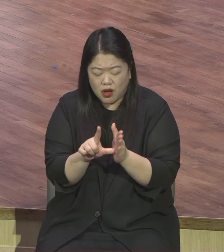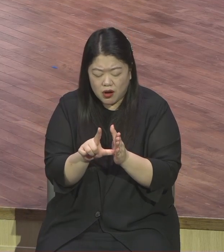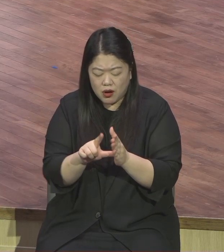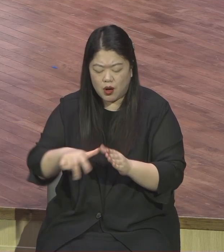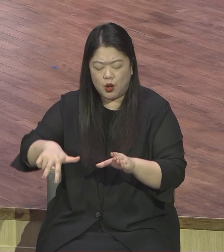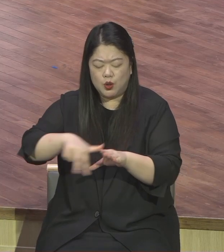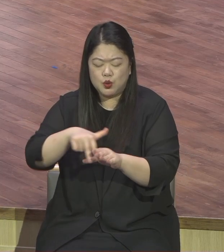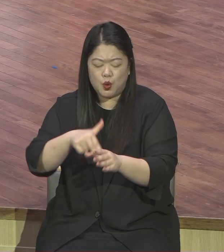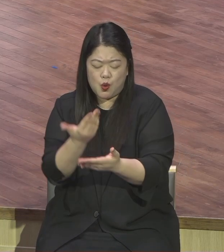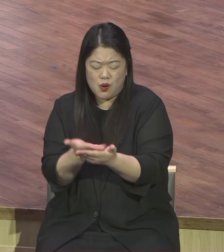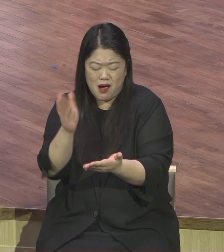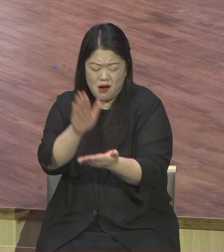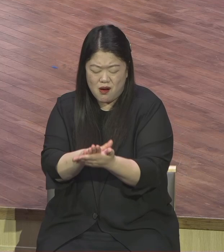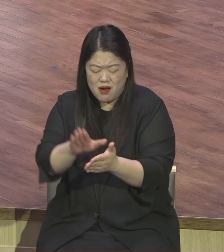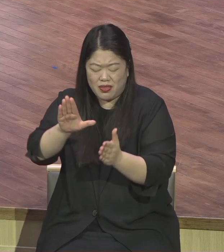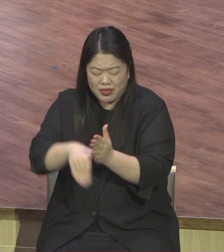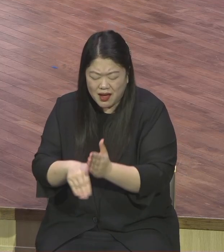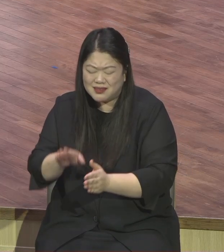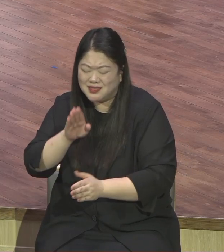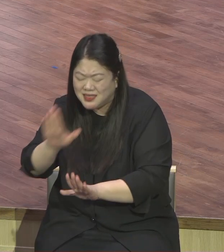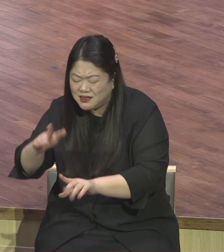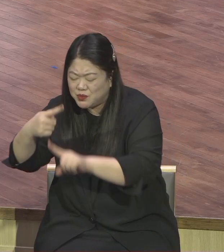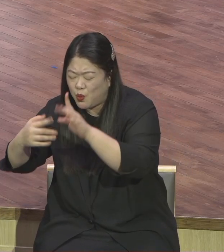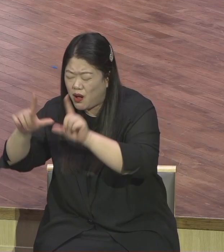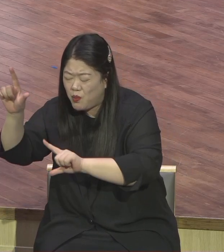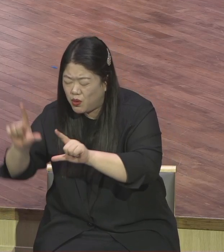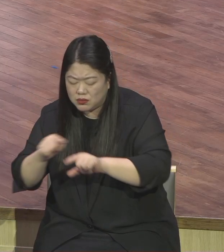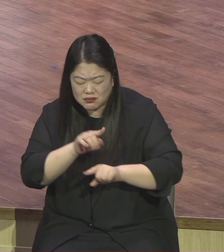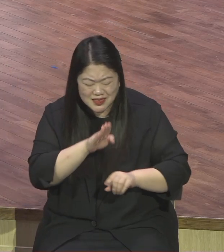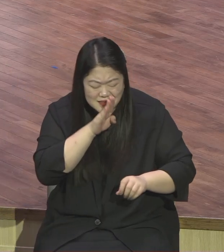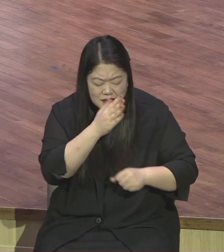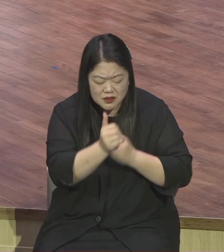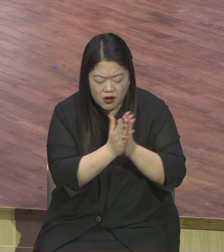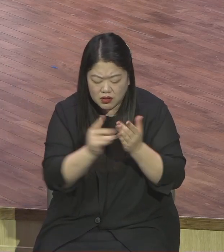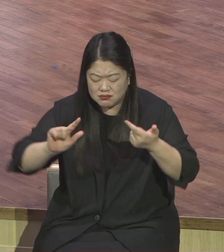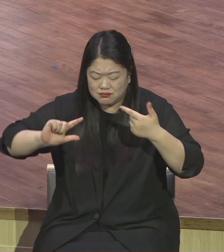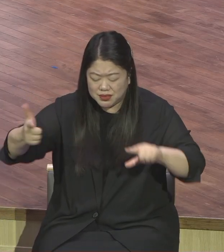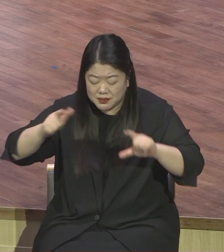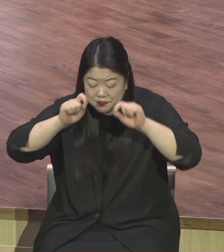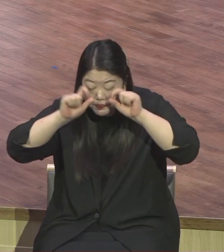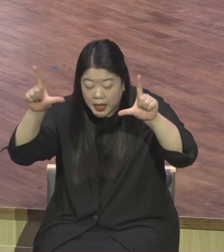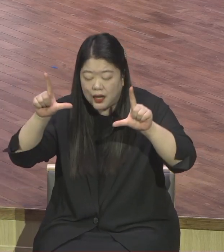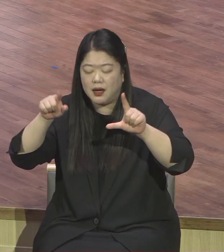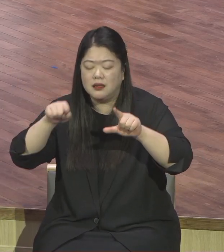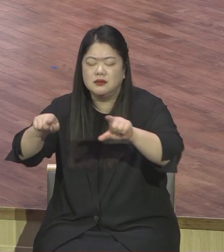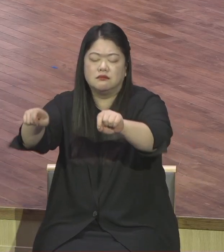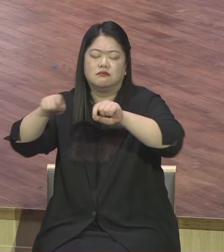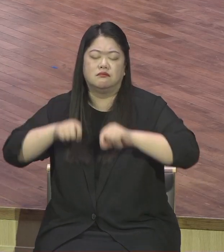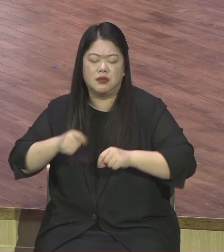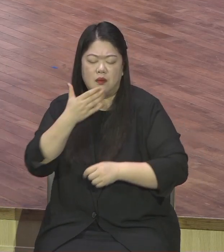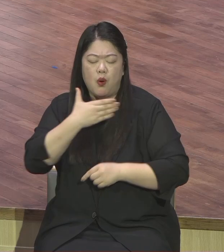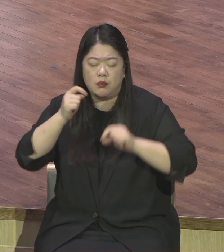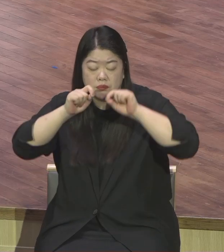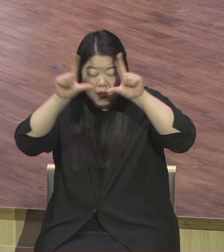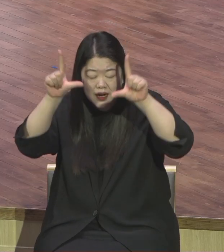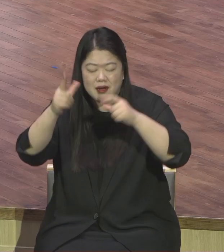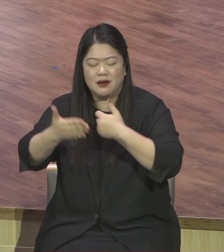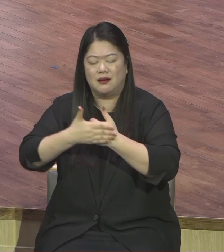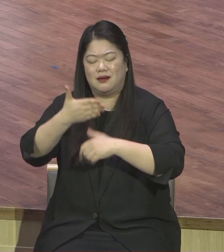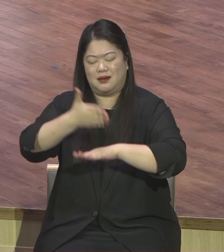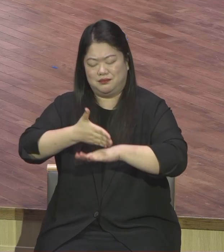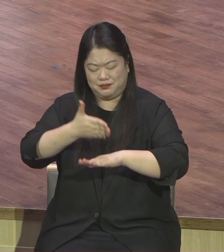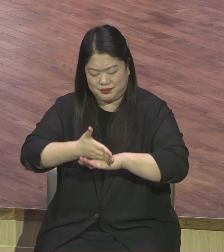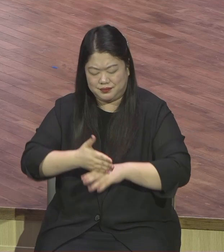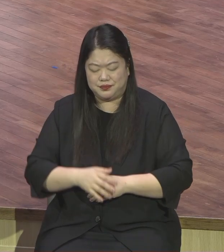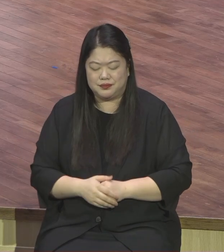이 복음 우리도 알게 하심을 감사합니다. 이제 우리도 바울처럼 마틴 루터처럼 우리의 삶을 통해서